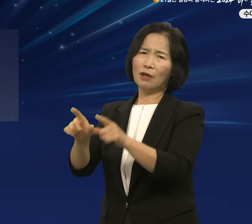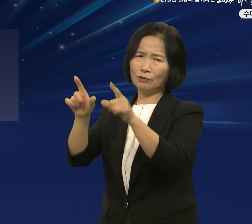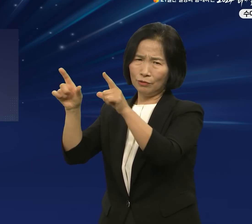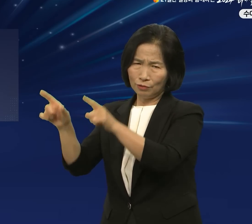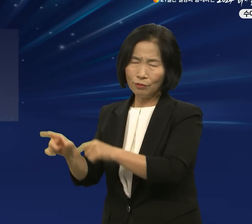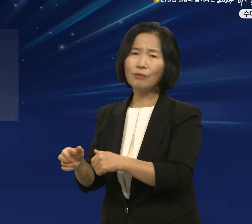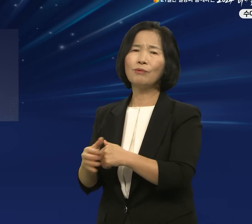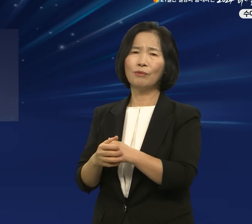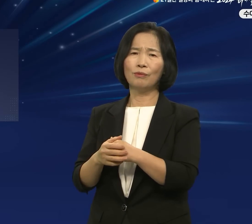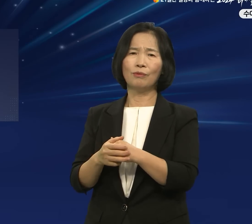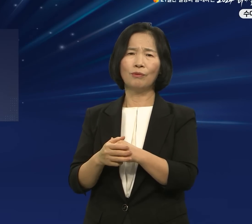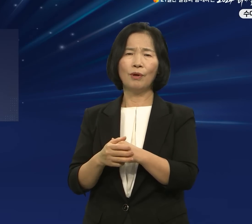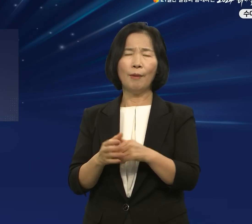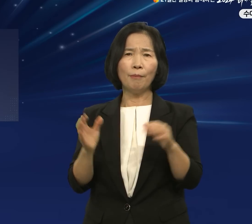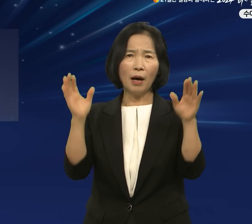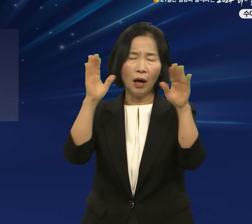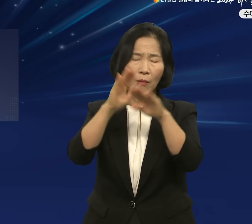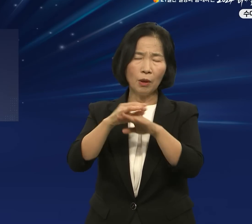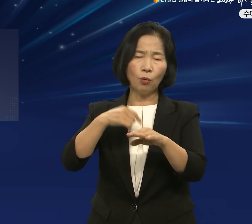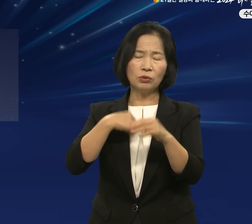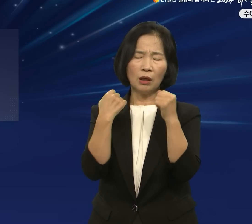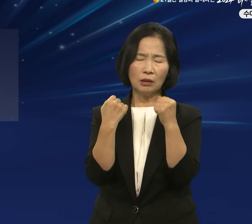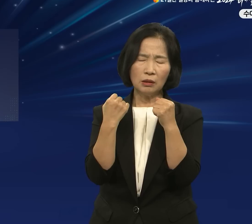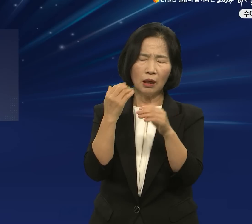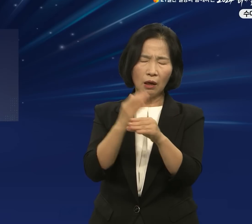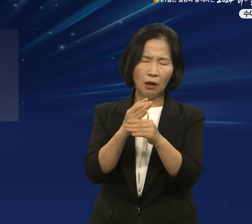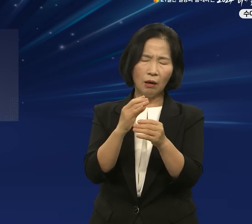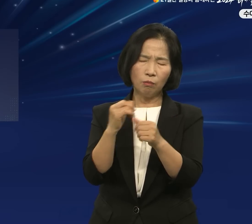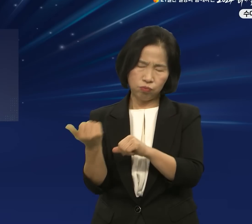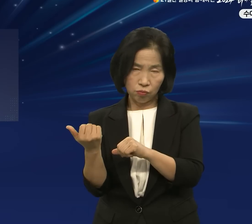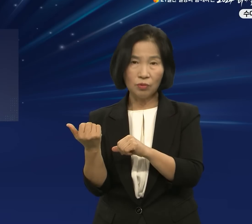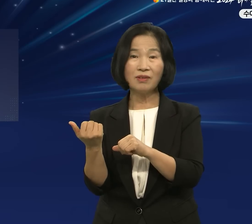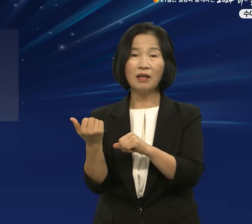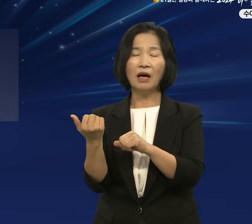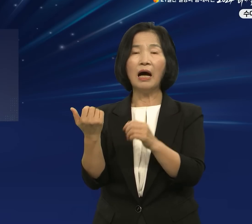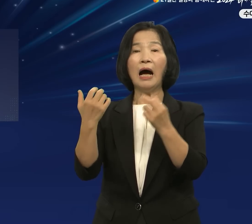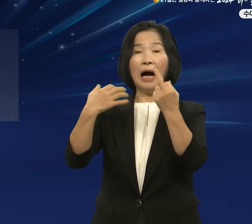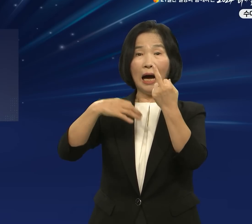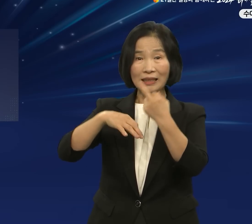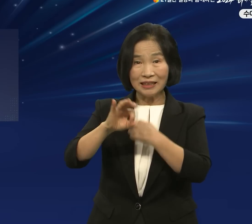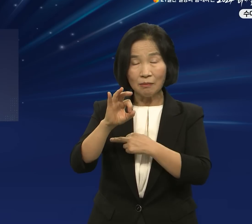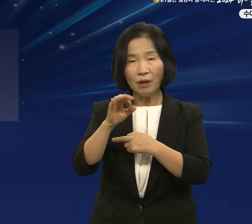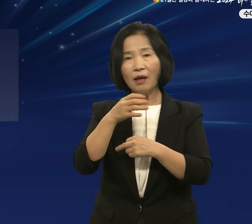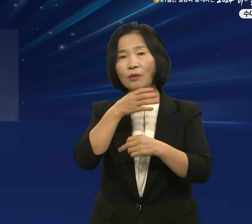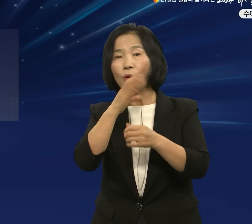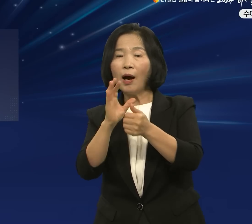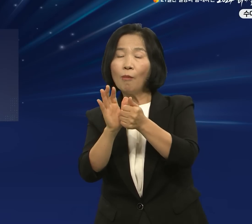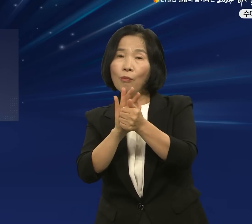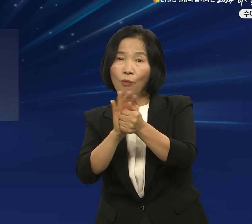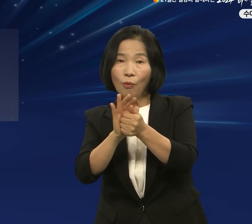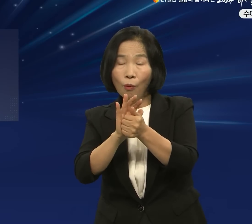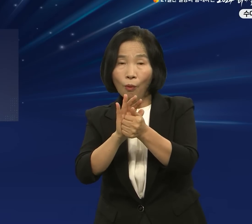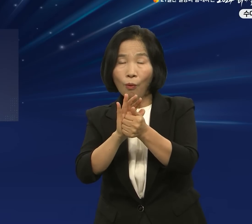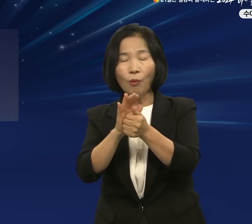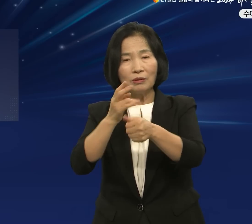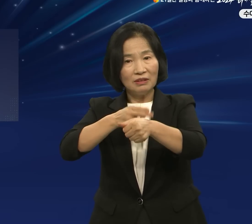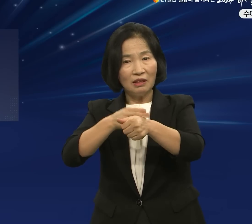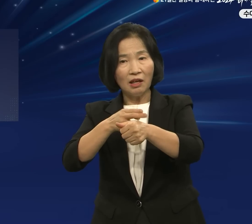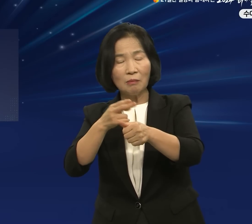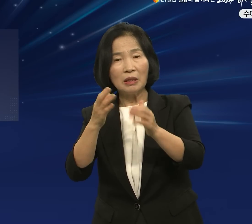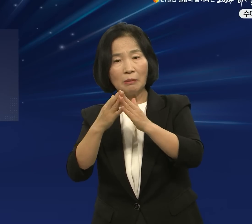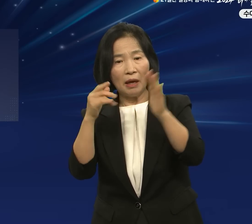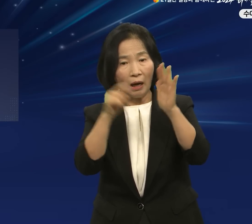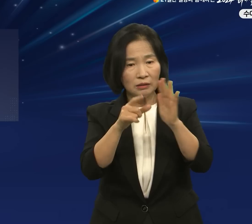간밤에 홀로 돌아가셨는데 아침에 출근한 요양사가 집사님을 발견하고